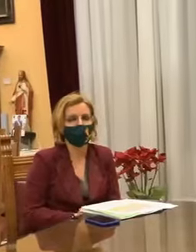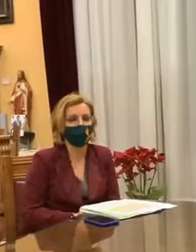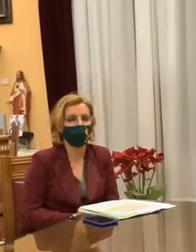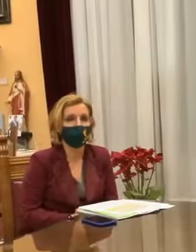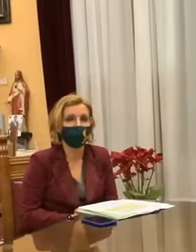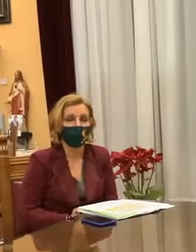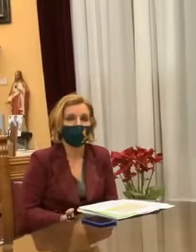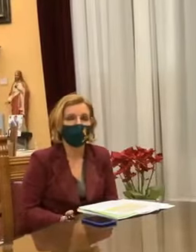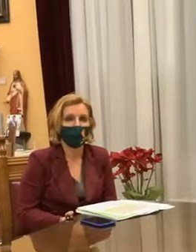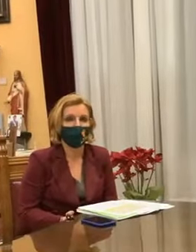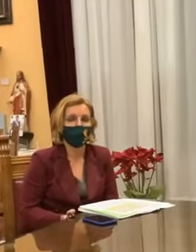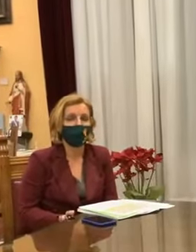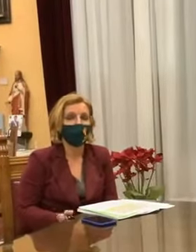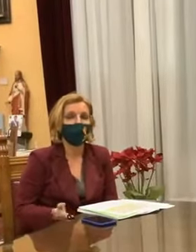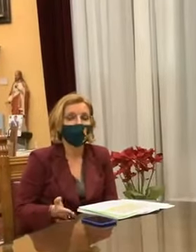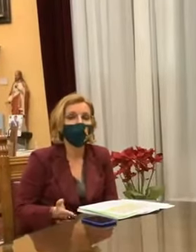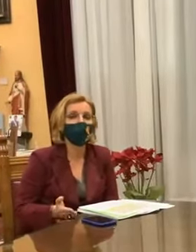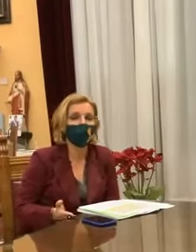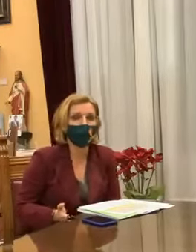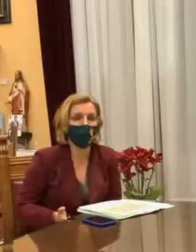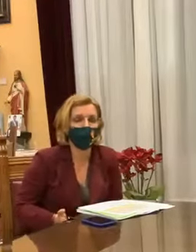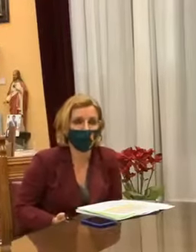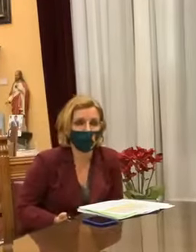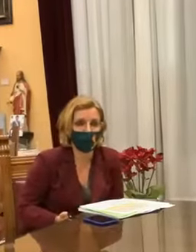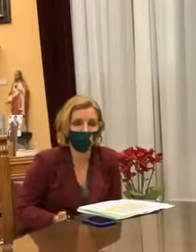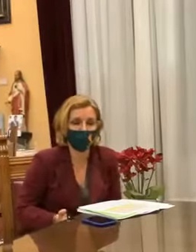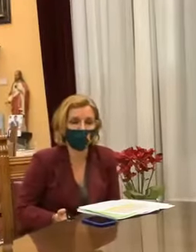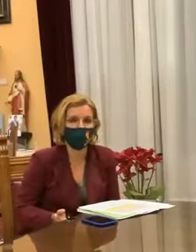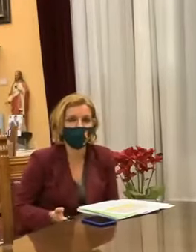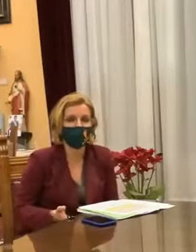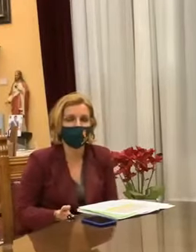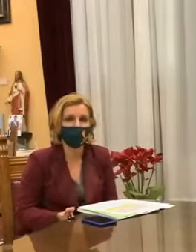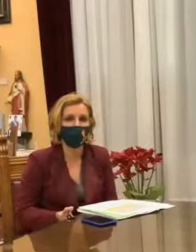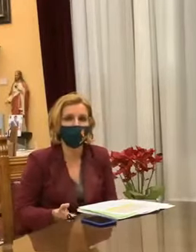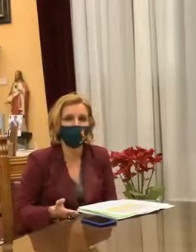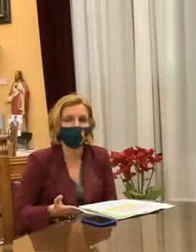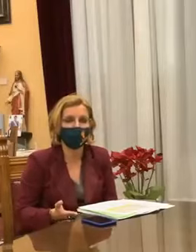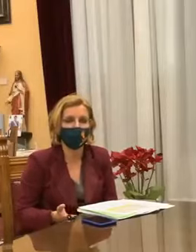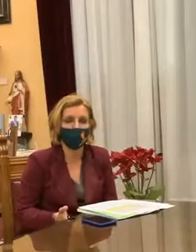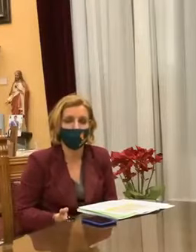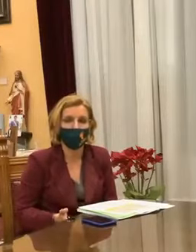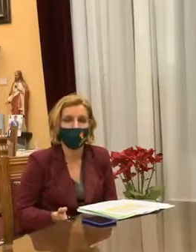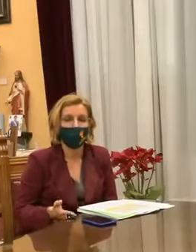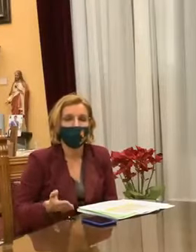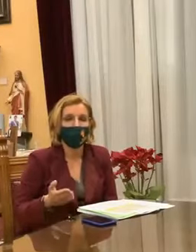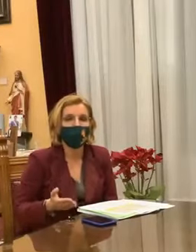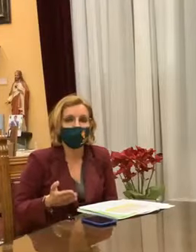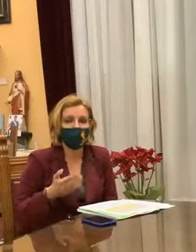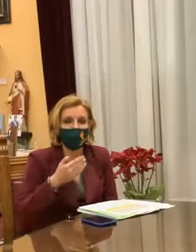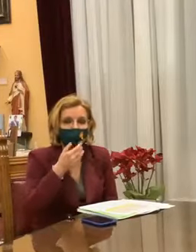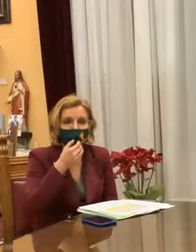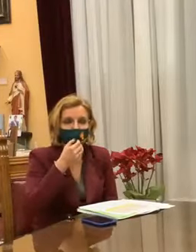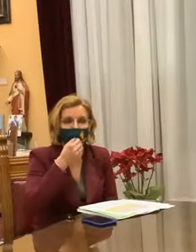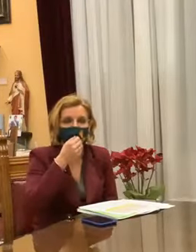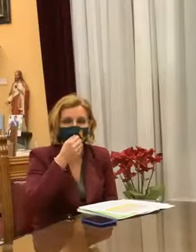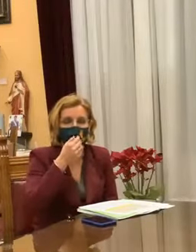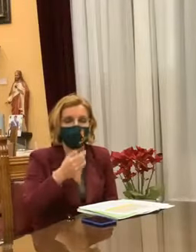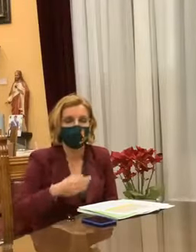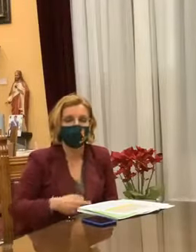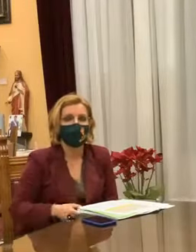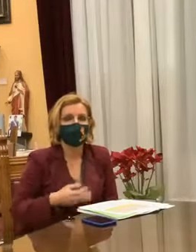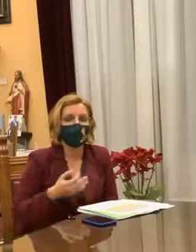del 2020, che il 4 gennaio, con senso finalmente istituzionale e di responsabilità del